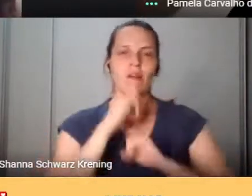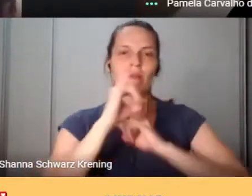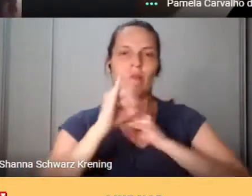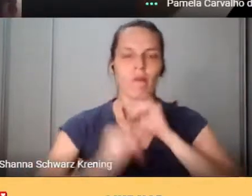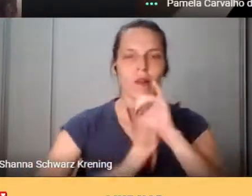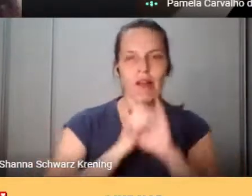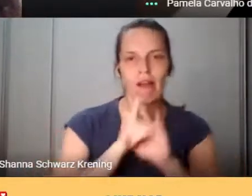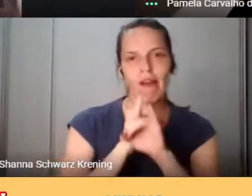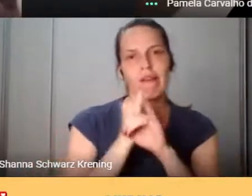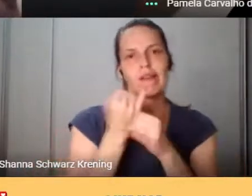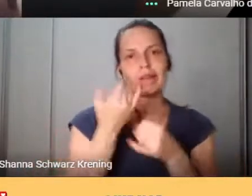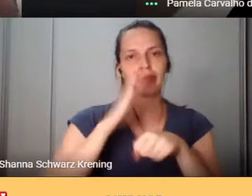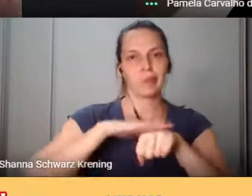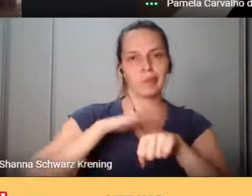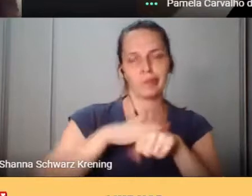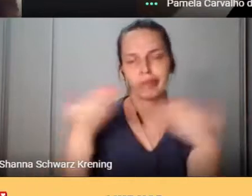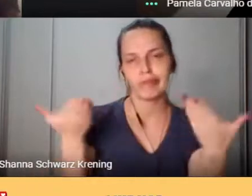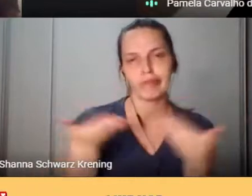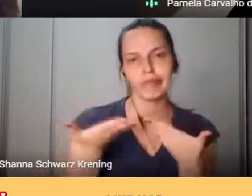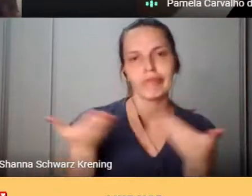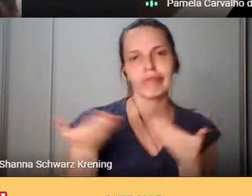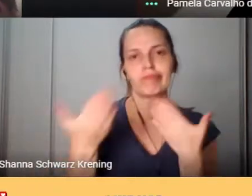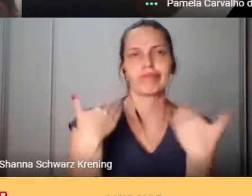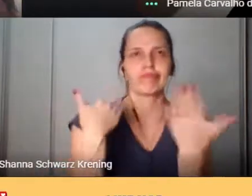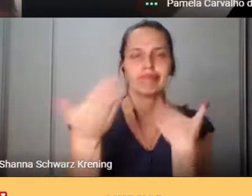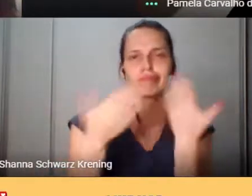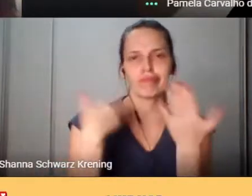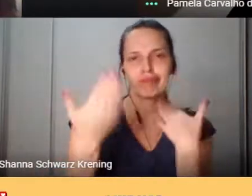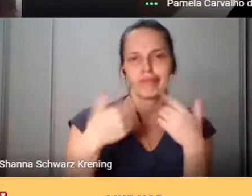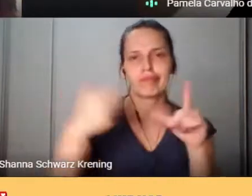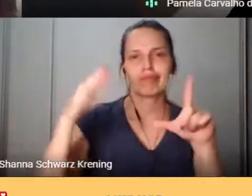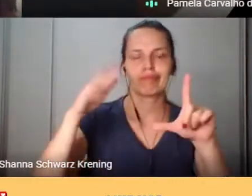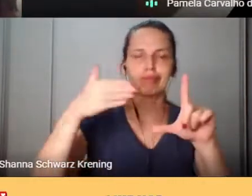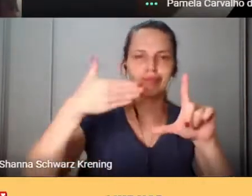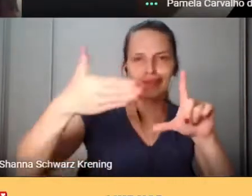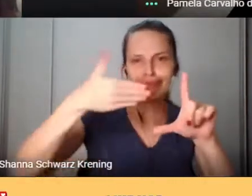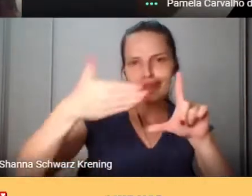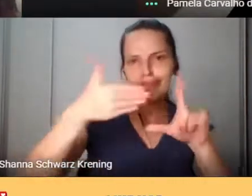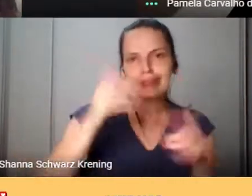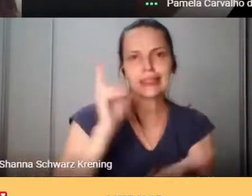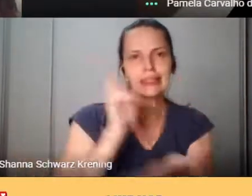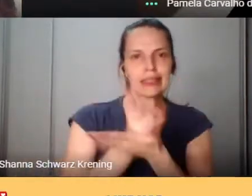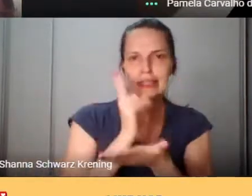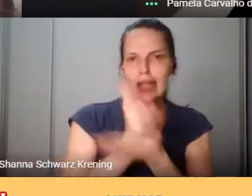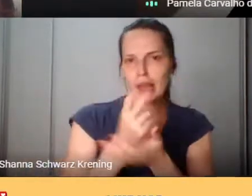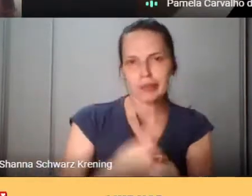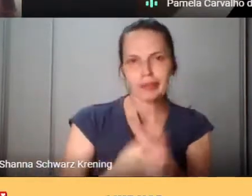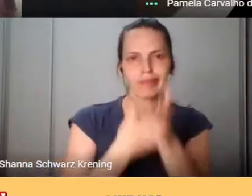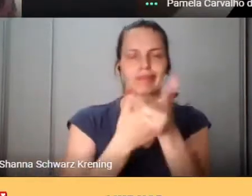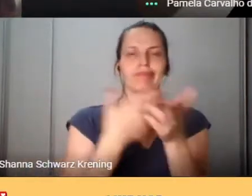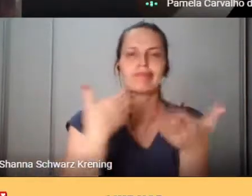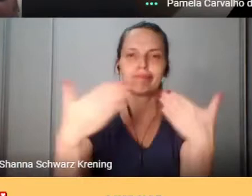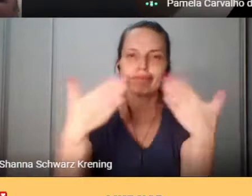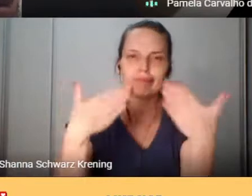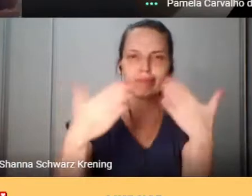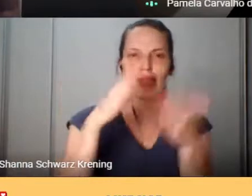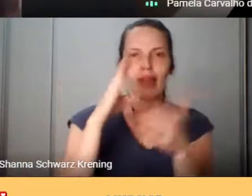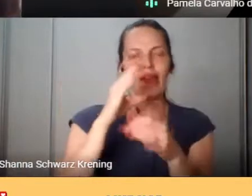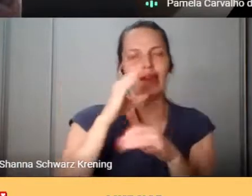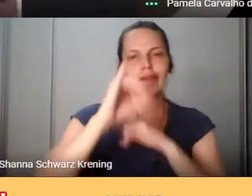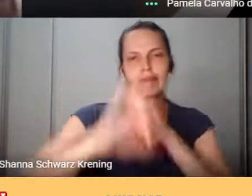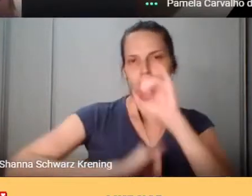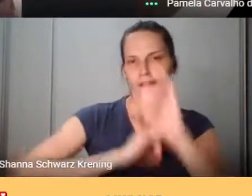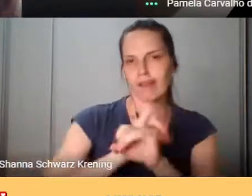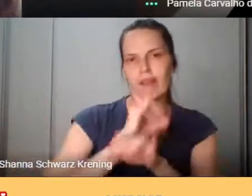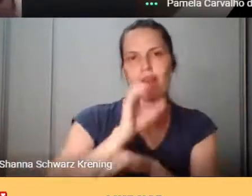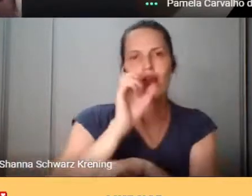cansado nesse momento de estar com as interações online, estou cansada nesse momento de estar com as pessoas via online,